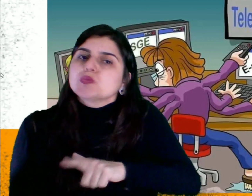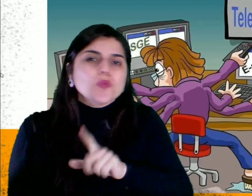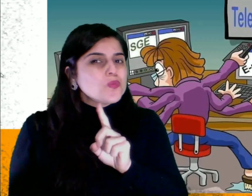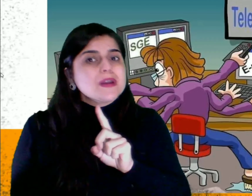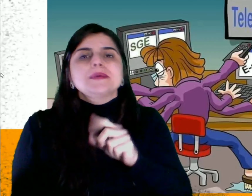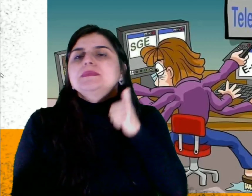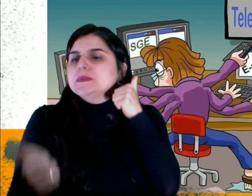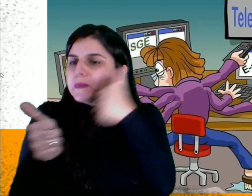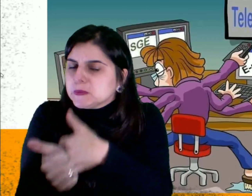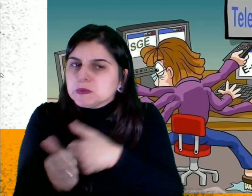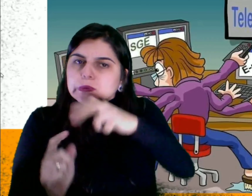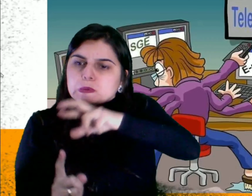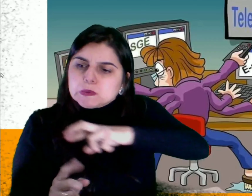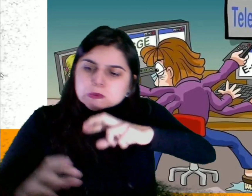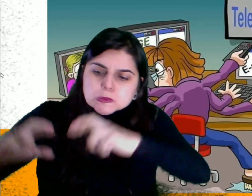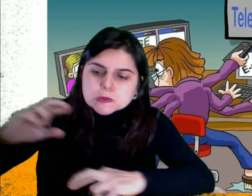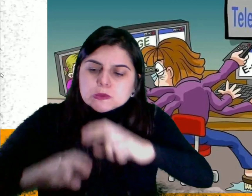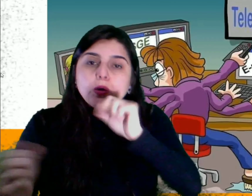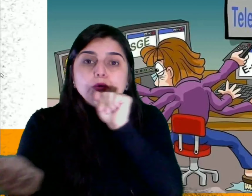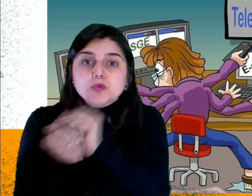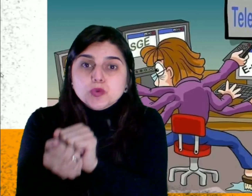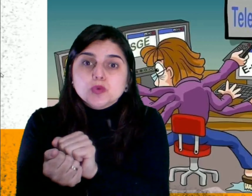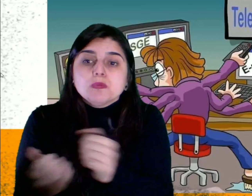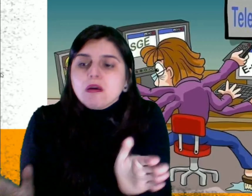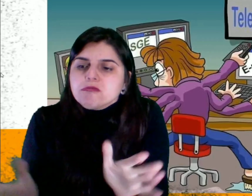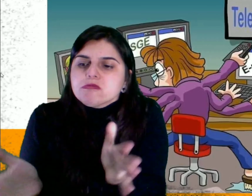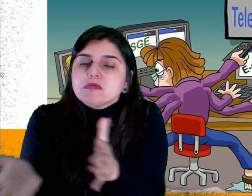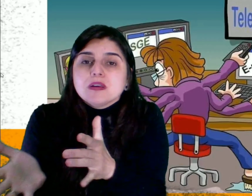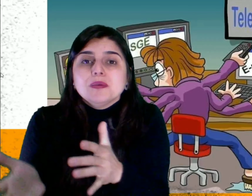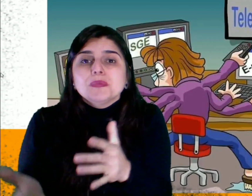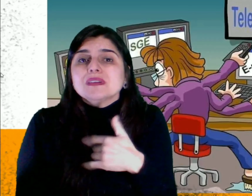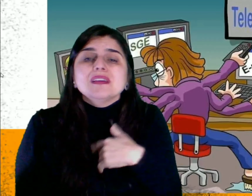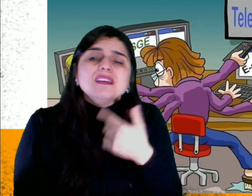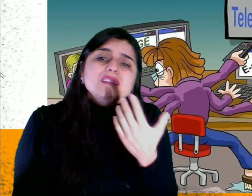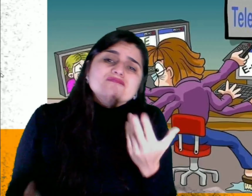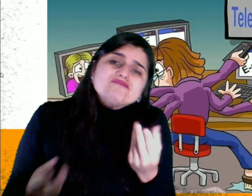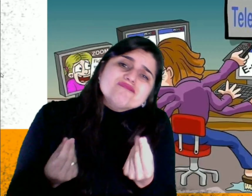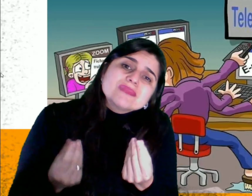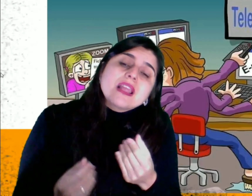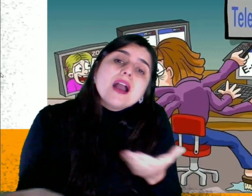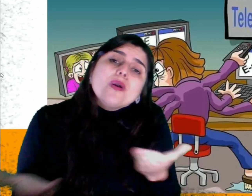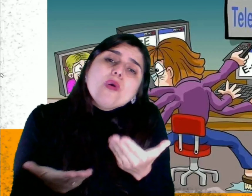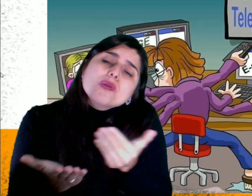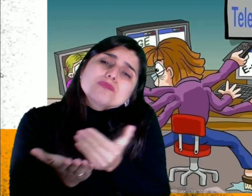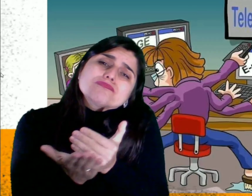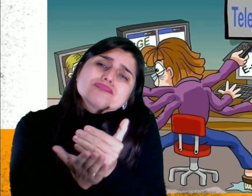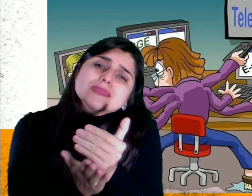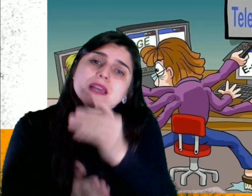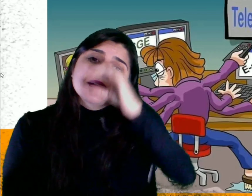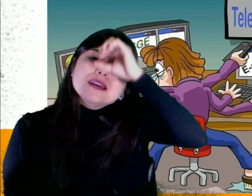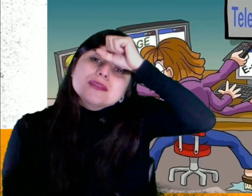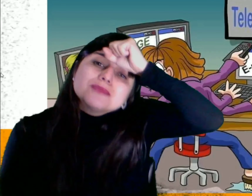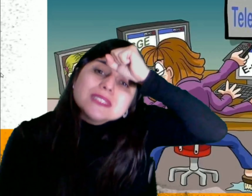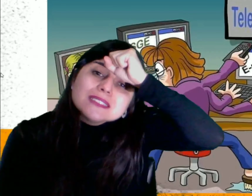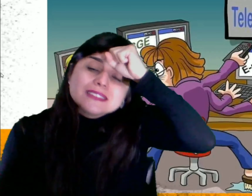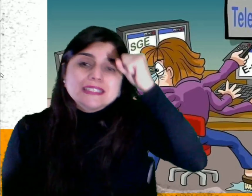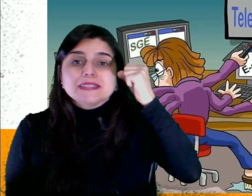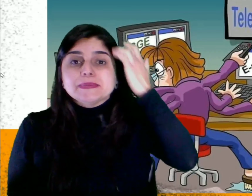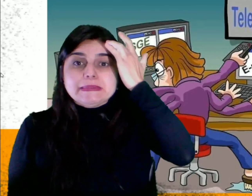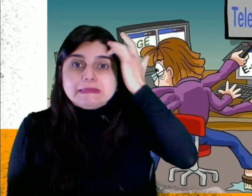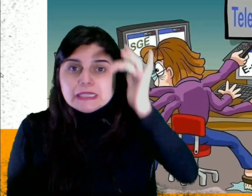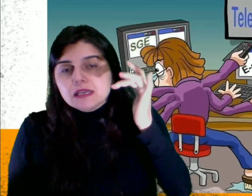adianta. Criança pequena, 1 ano, primeiro ano, não acompanha sozinho, não faz sozinho. Tem que estar junto,